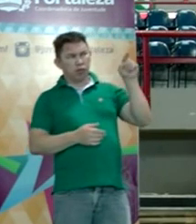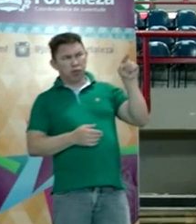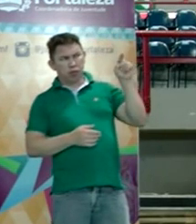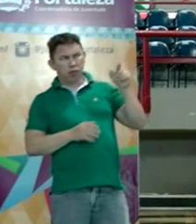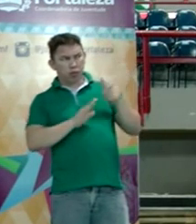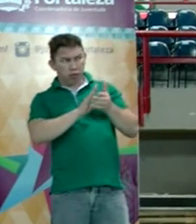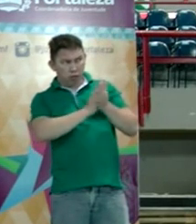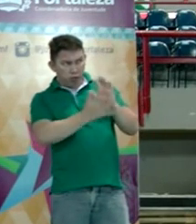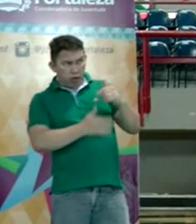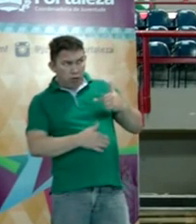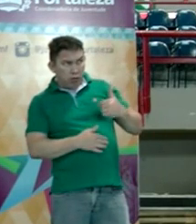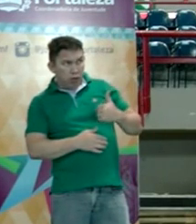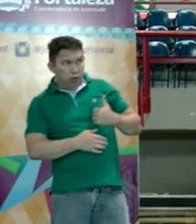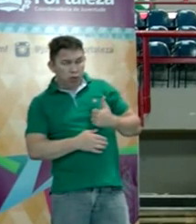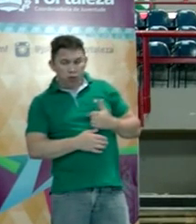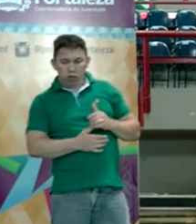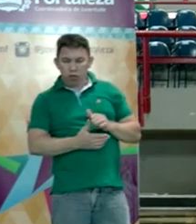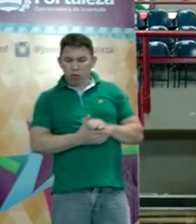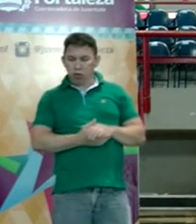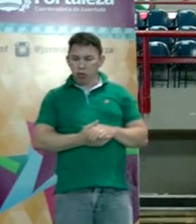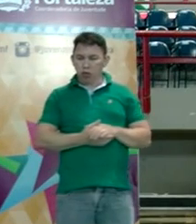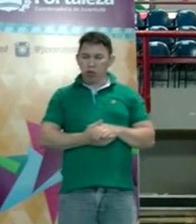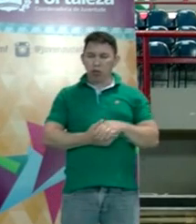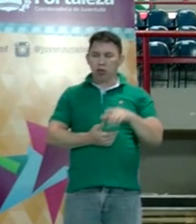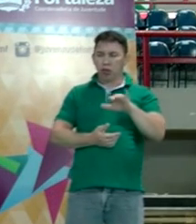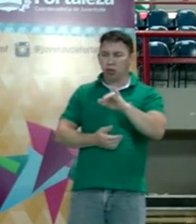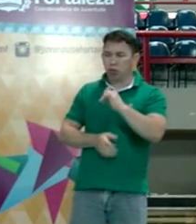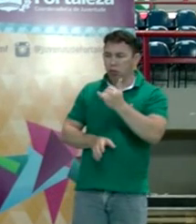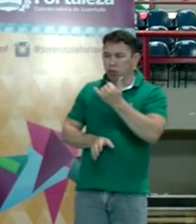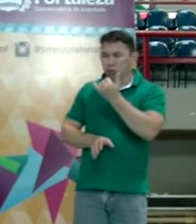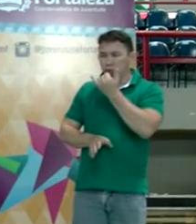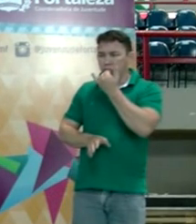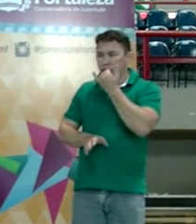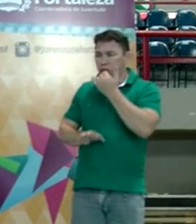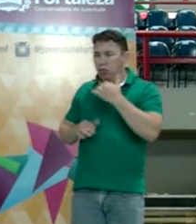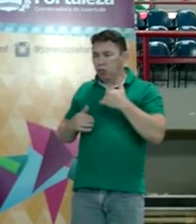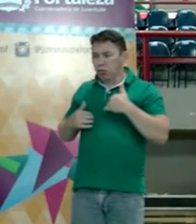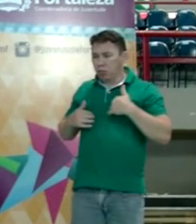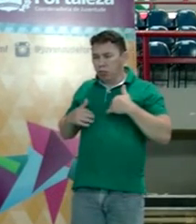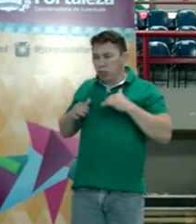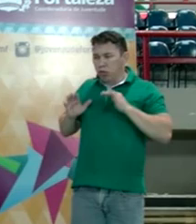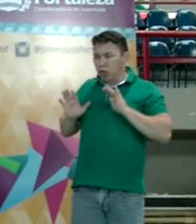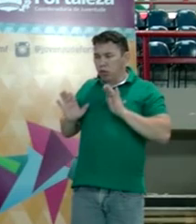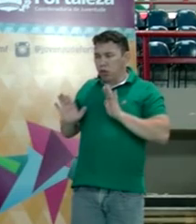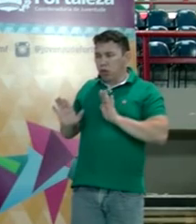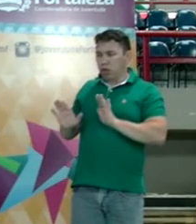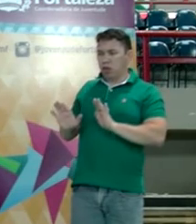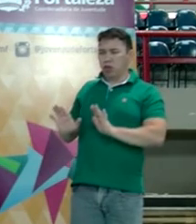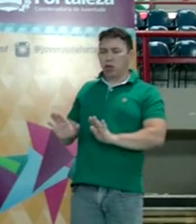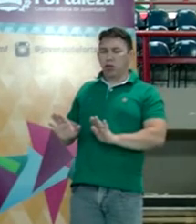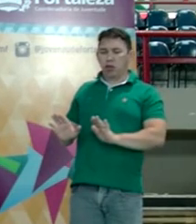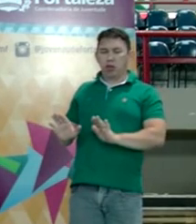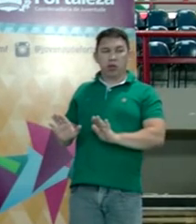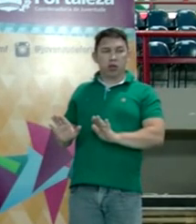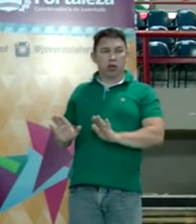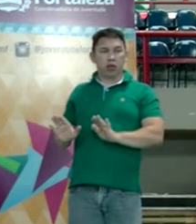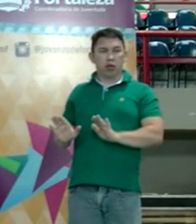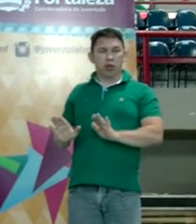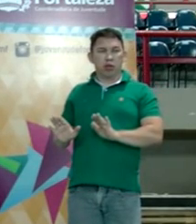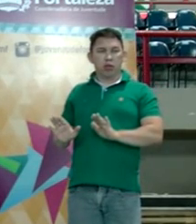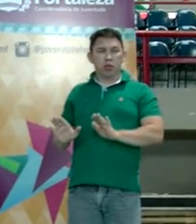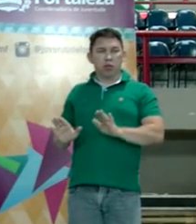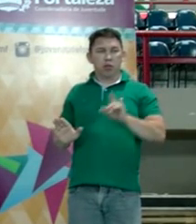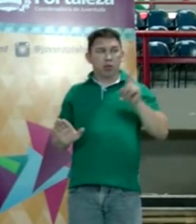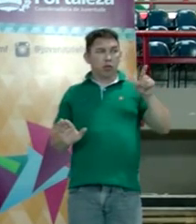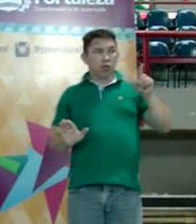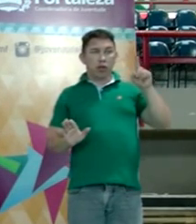sendo preconceituoso comigo, ele dá 2 passos para trás e diz, não, me desculpe, eu não queria fazer isso não, o que é isso, não sei o que, entendeu? Você lembra ele de um momento que eles estão